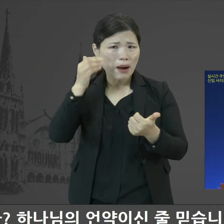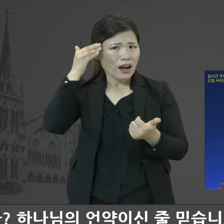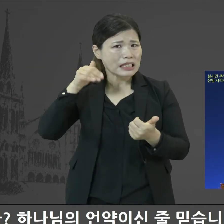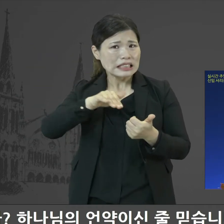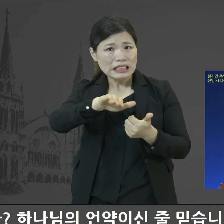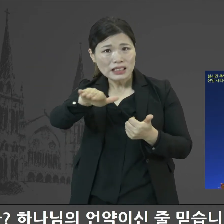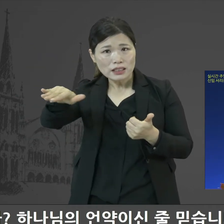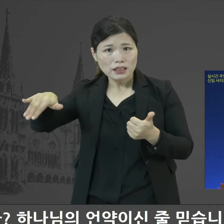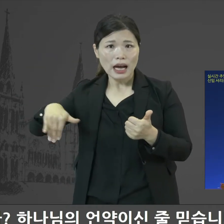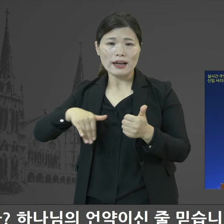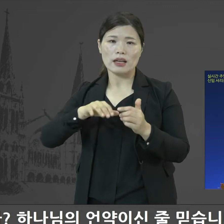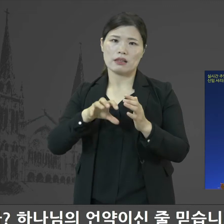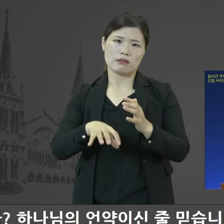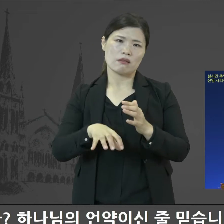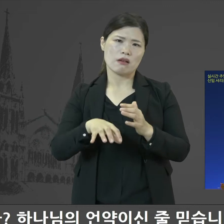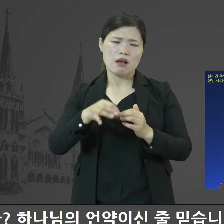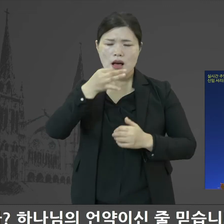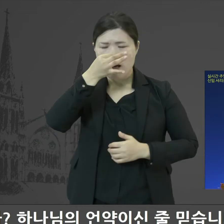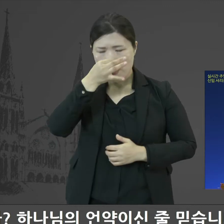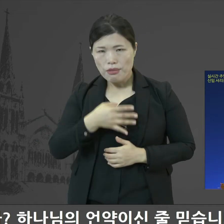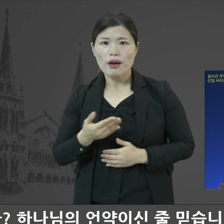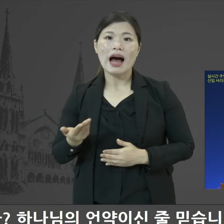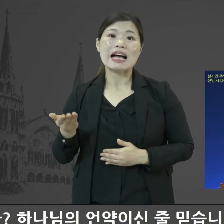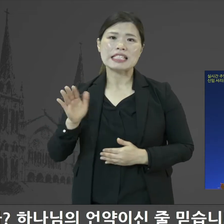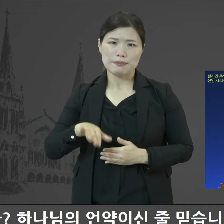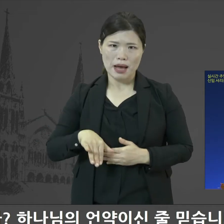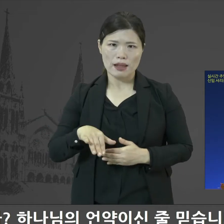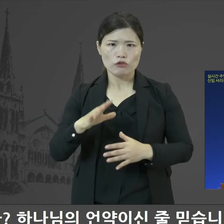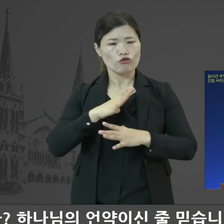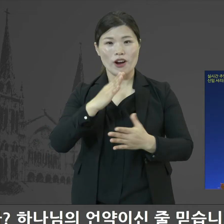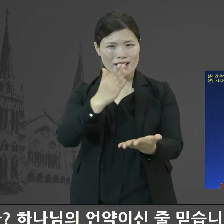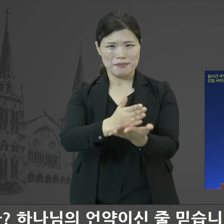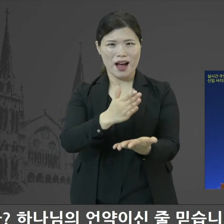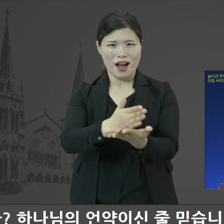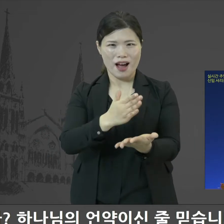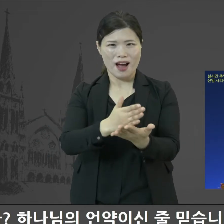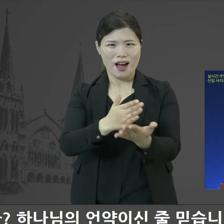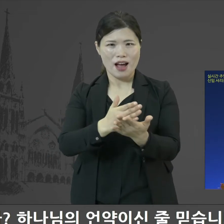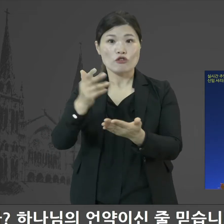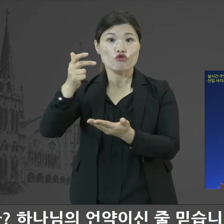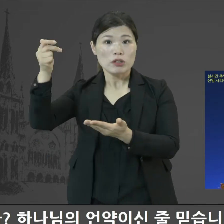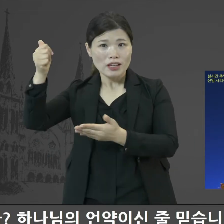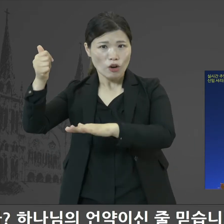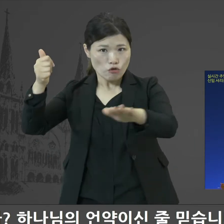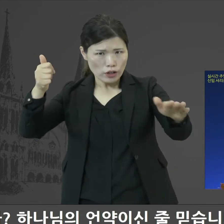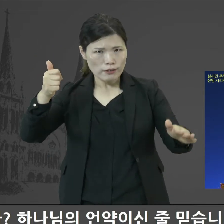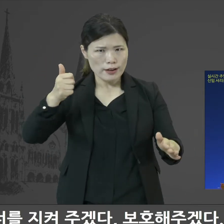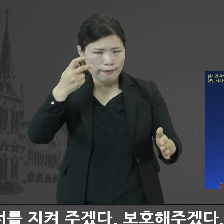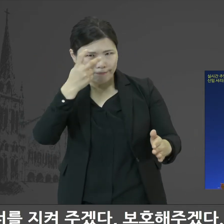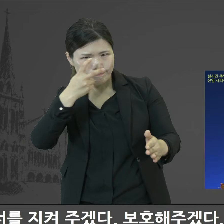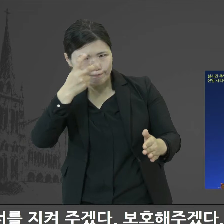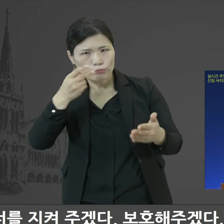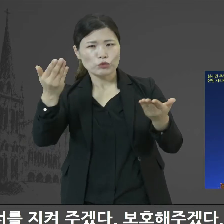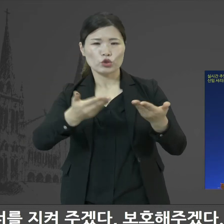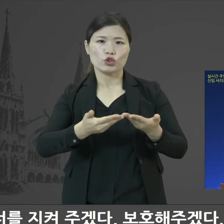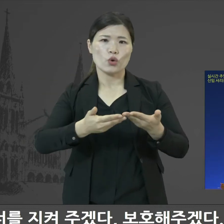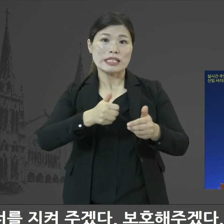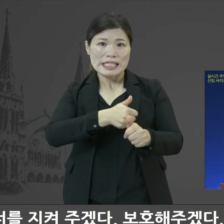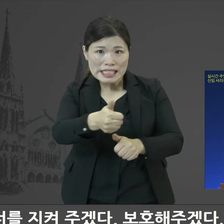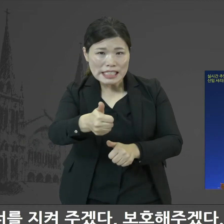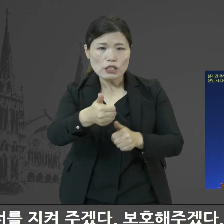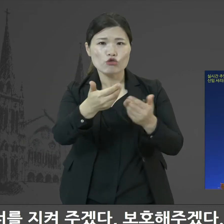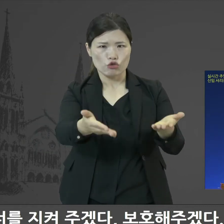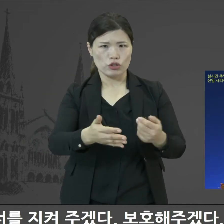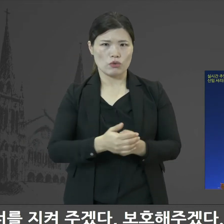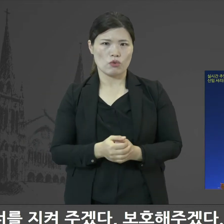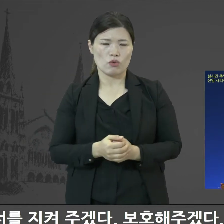있어서 힘들고 어려운 삶이겠지만 그러나 두려워할 것이 아니라 내가 너를 완전한 승리로 이끌 것이며 약속한